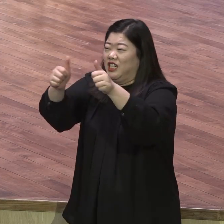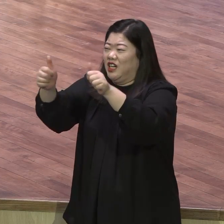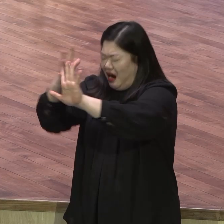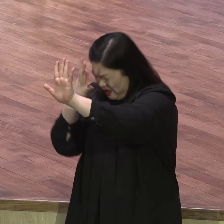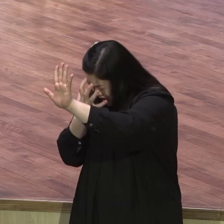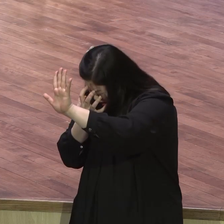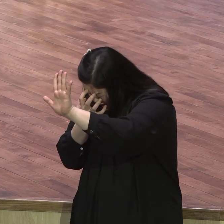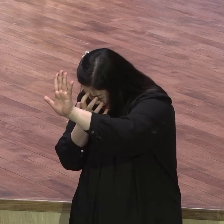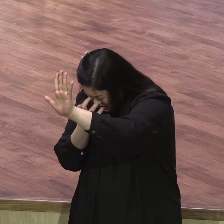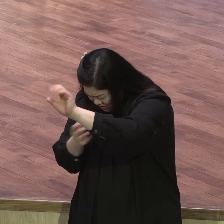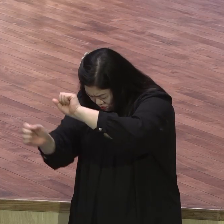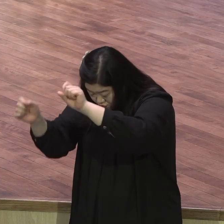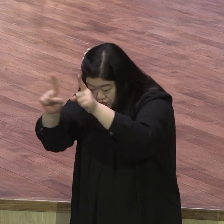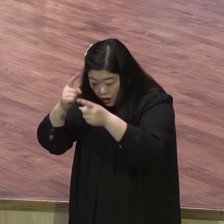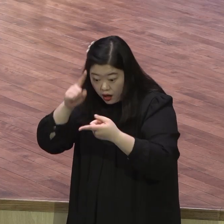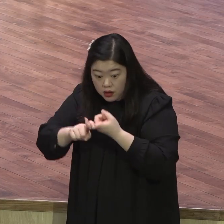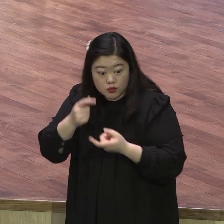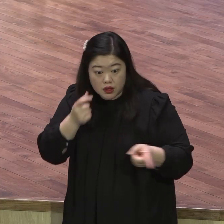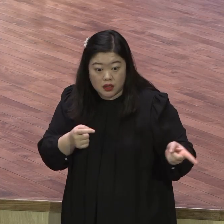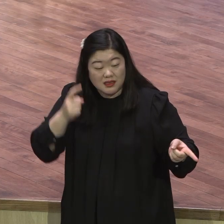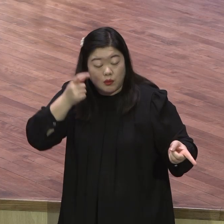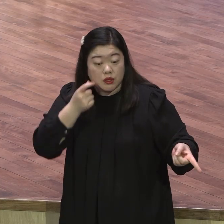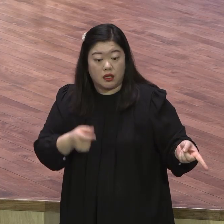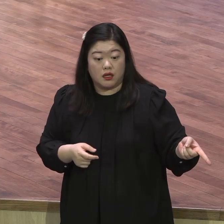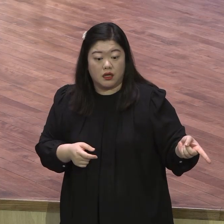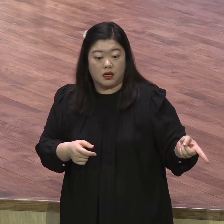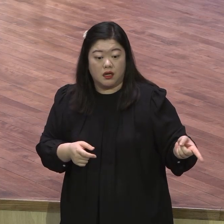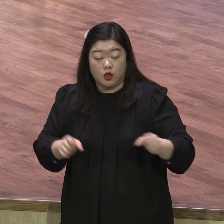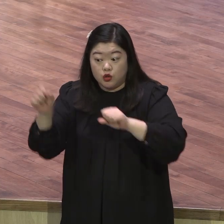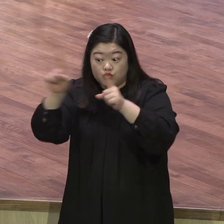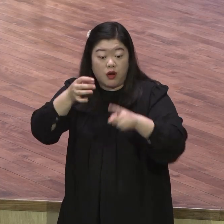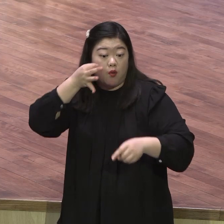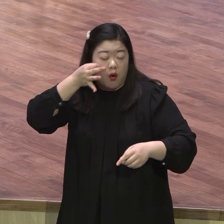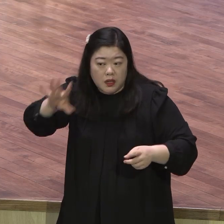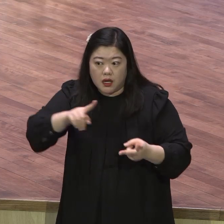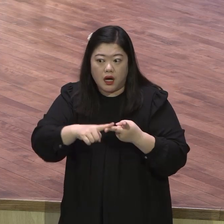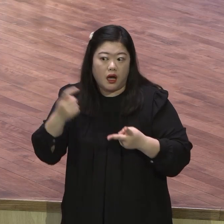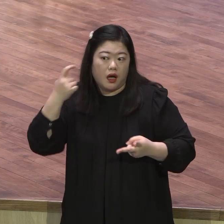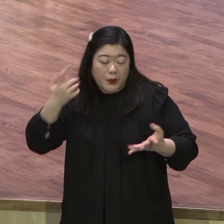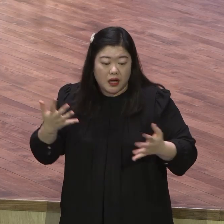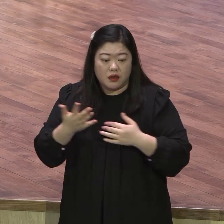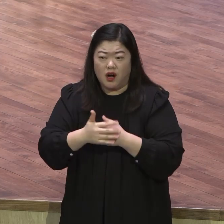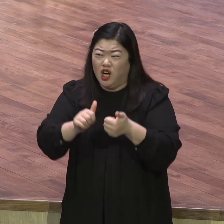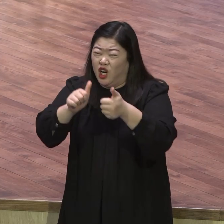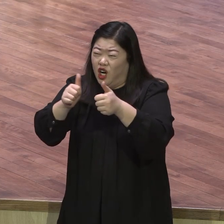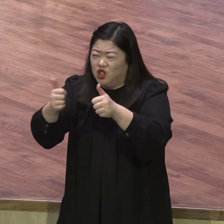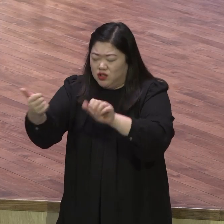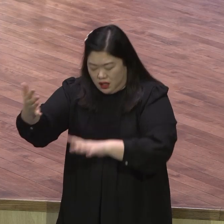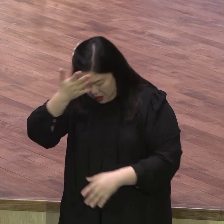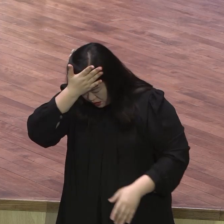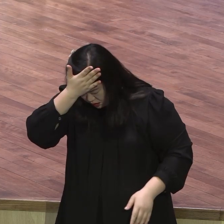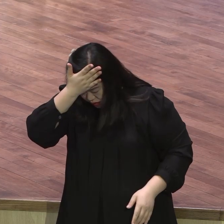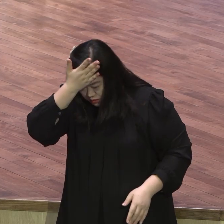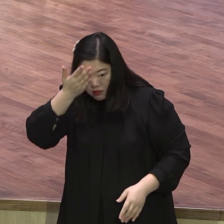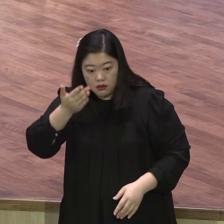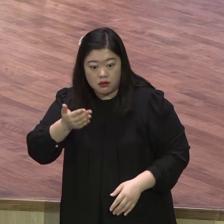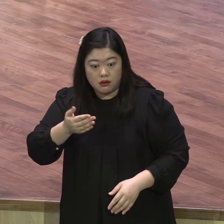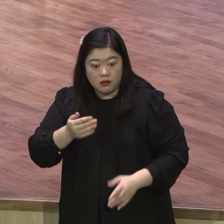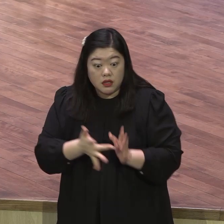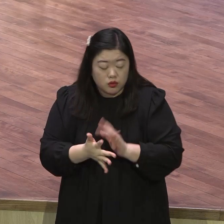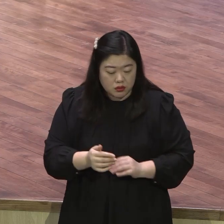부활에 전혀 관심이 없었어요. 부활을 믿지도 듣지도 들어본 지가 없어서 죽는다. 사람이